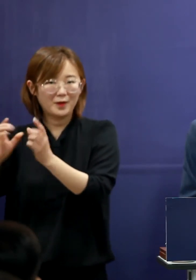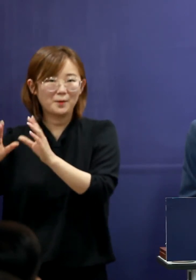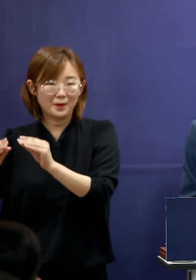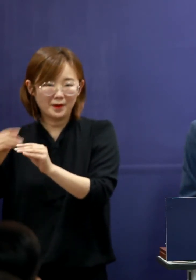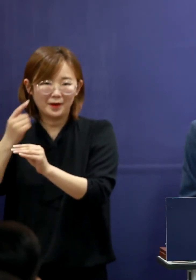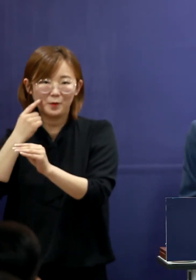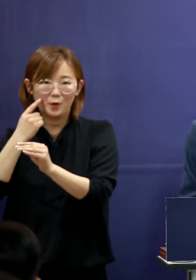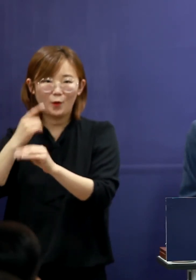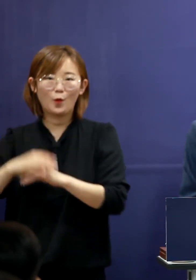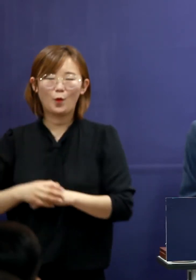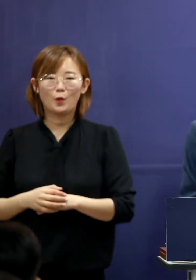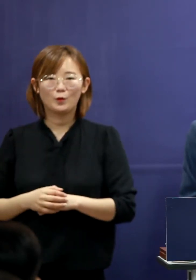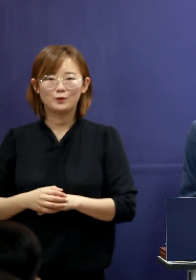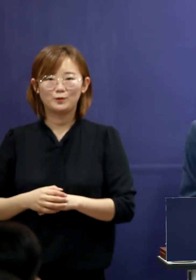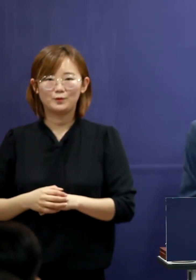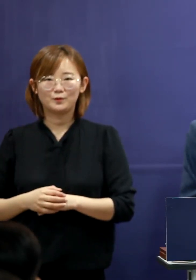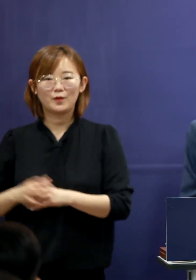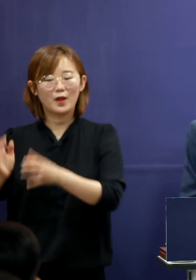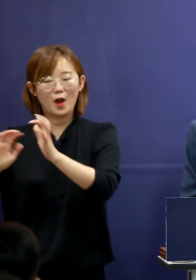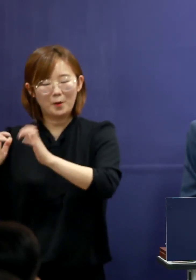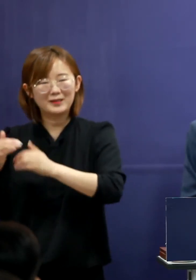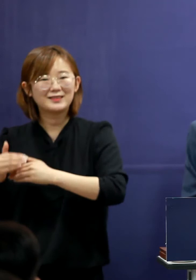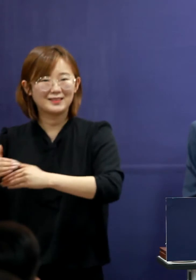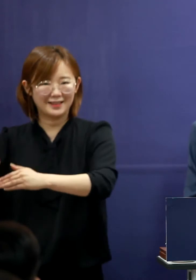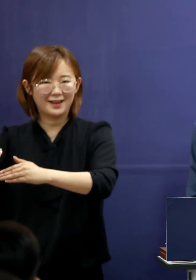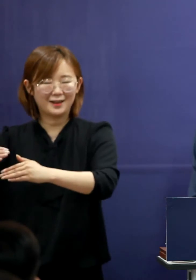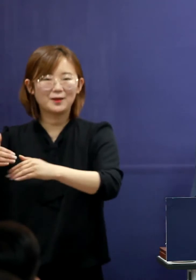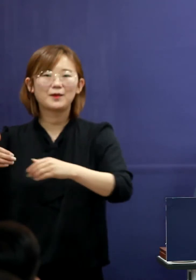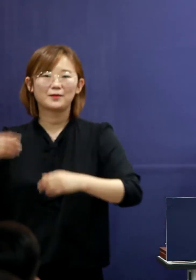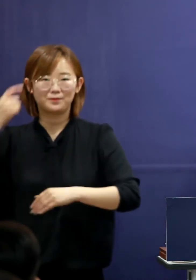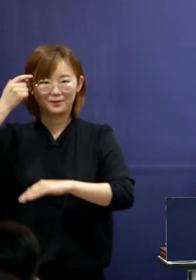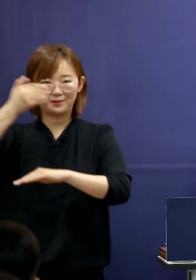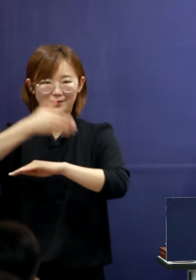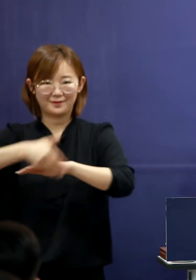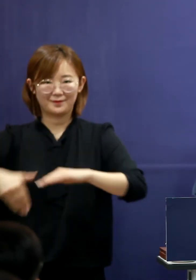좀 주민들과 좀 협의를 해 나가겠다 하는 그런 생각이고요.